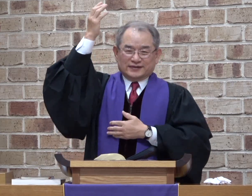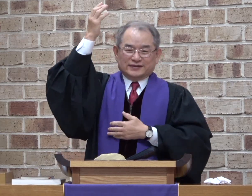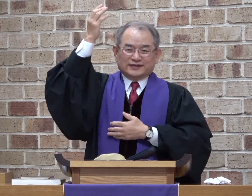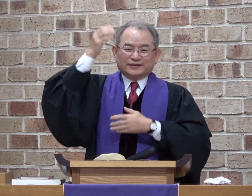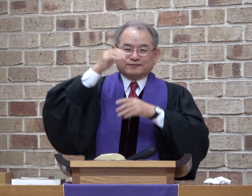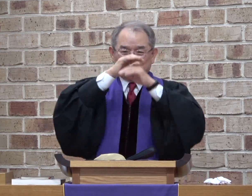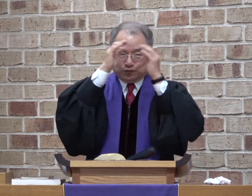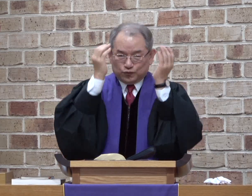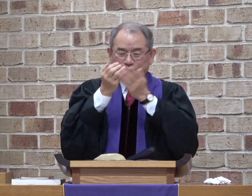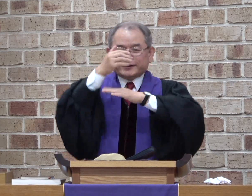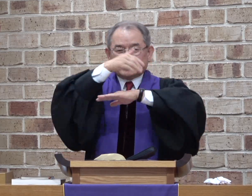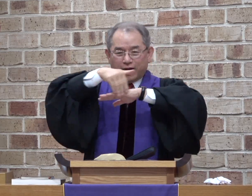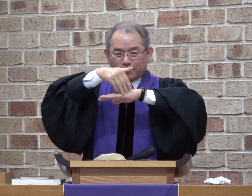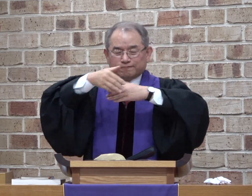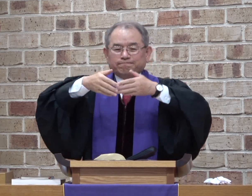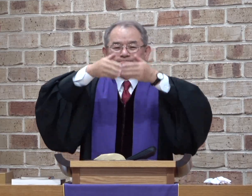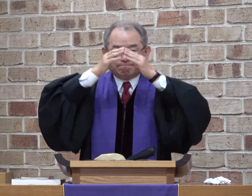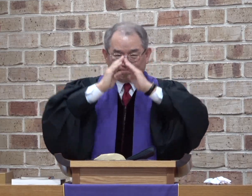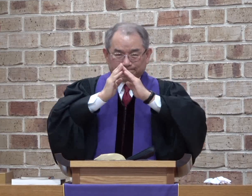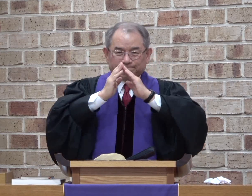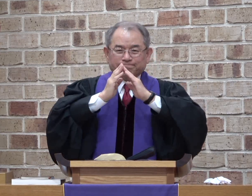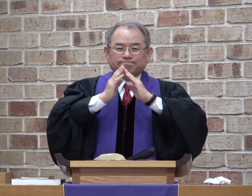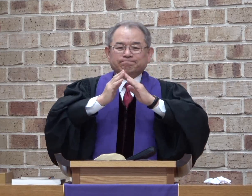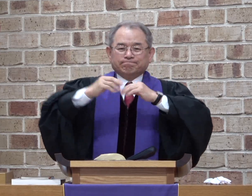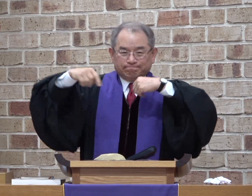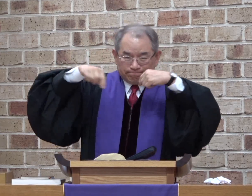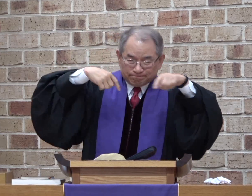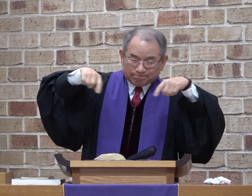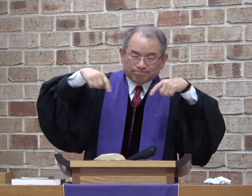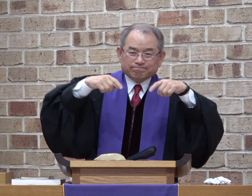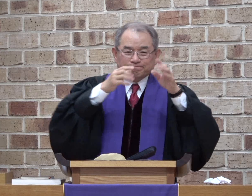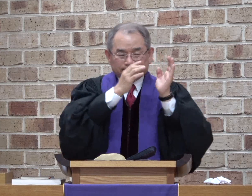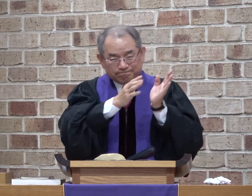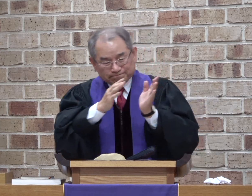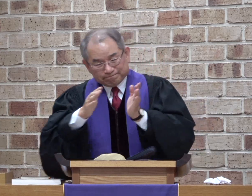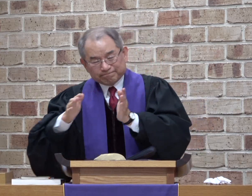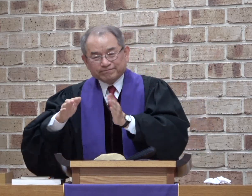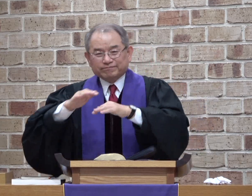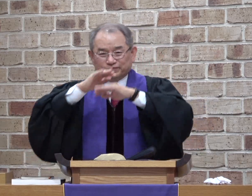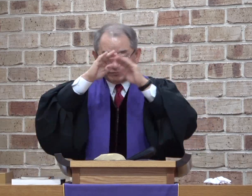것이 하나님께서 세우시고 준비하시고